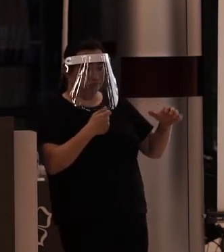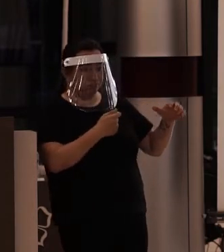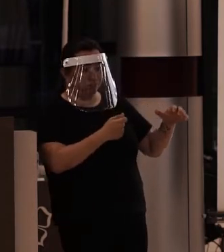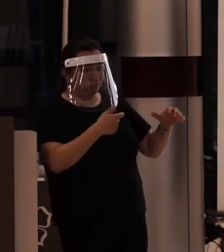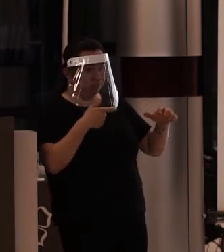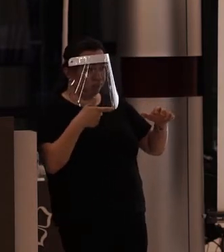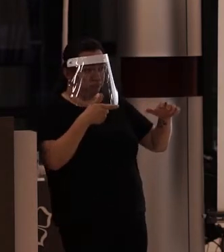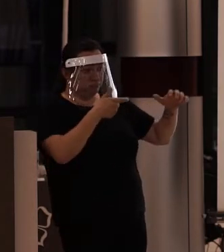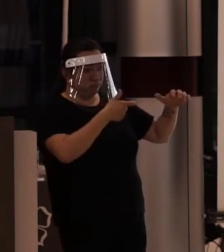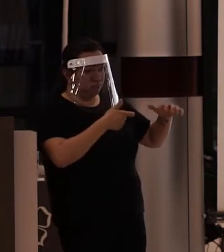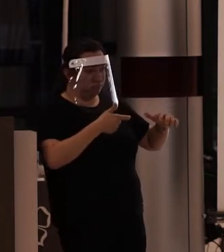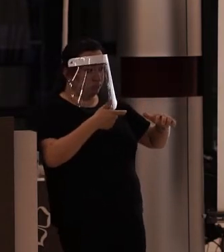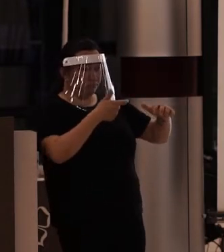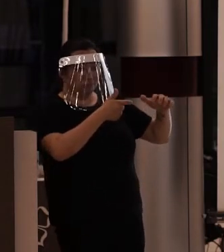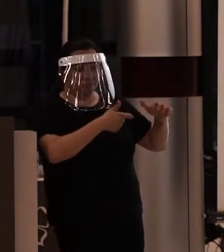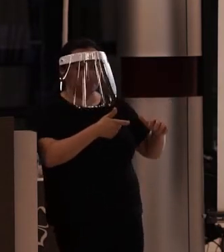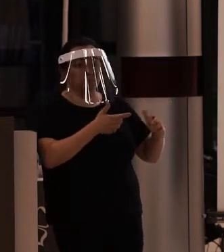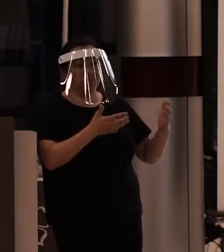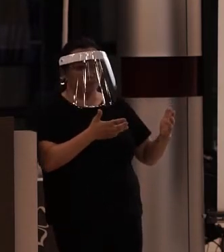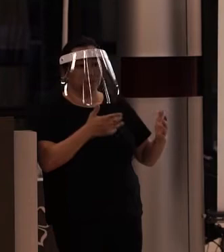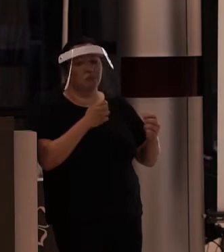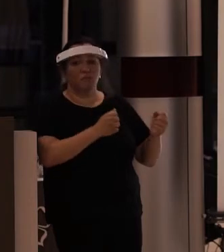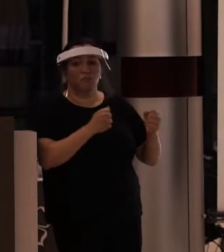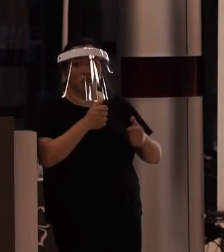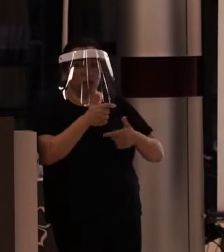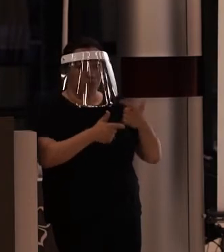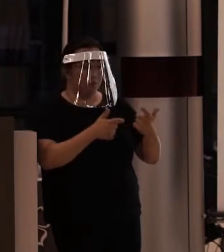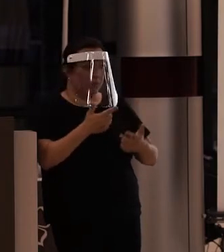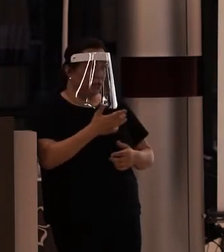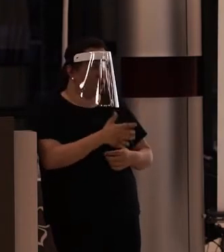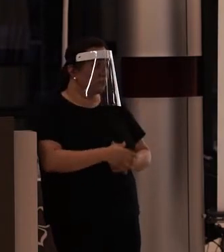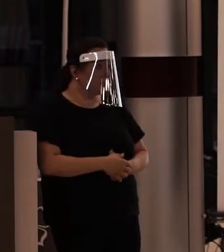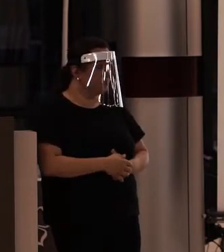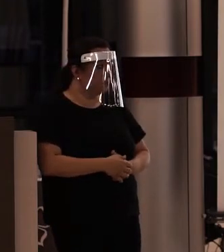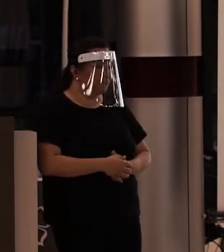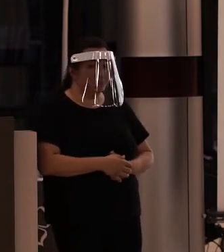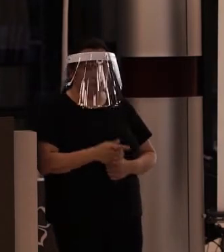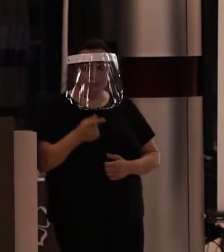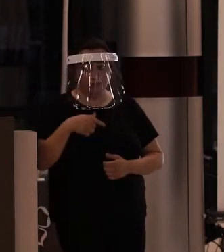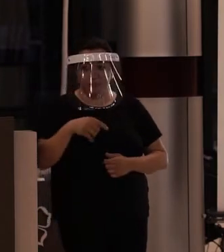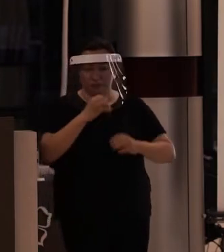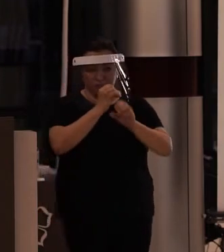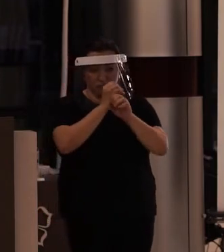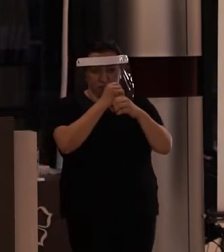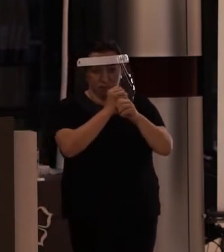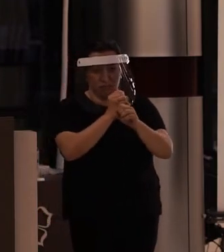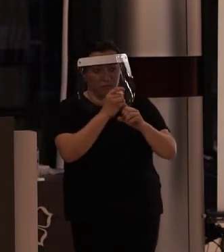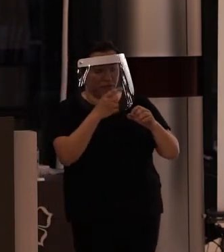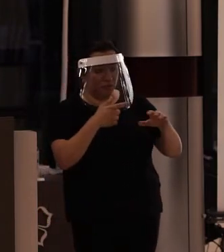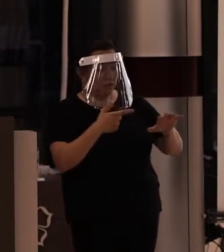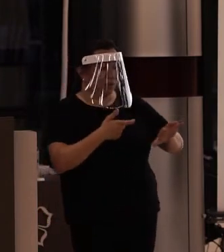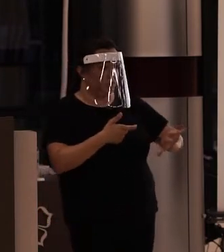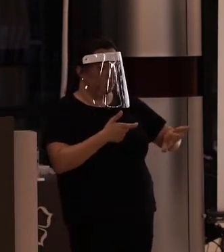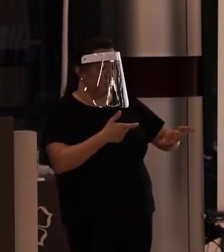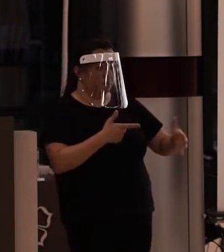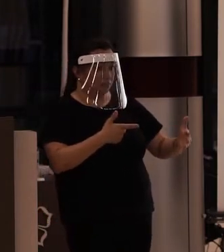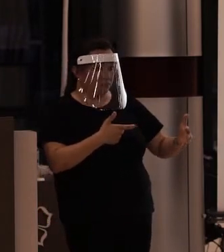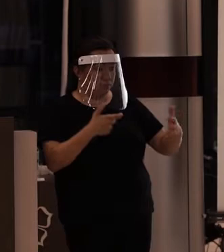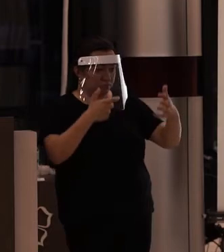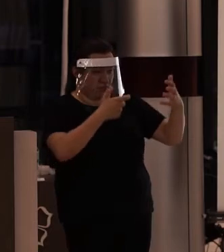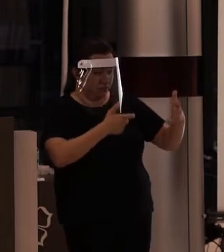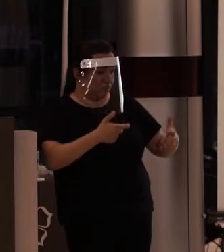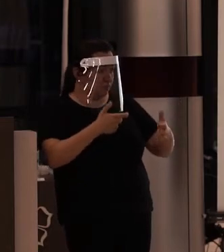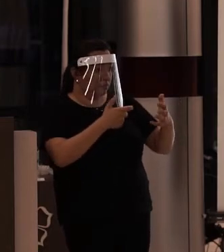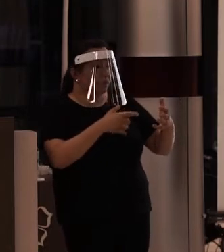Tá? Então, podemos trabalhar com ela. Aquela câmera anterior da FLIR, ela já tem a